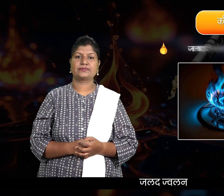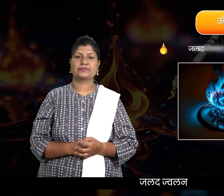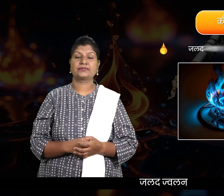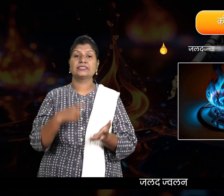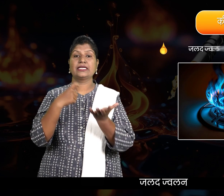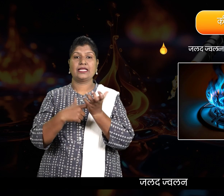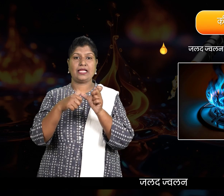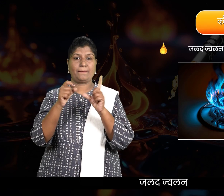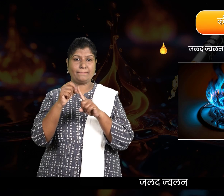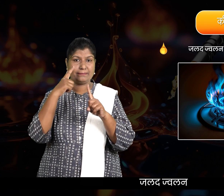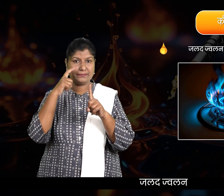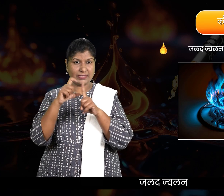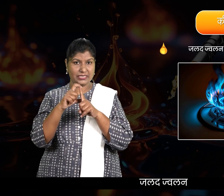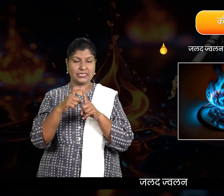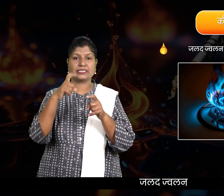जलद ज्वलन,